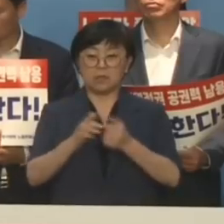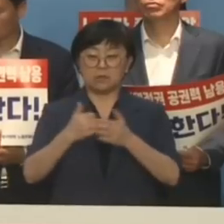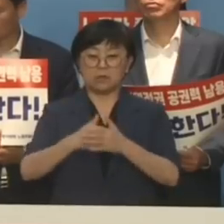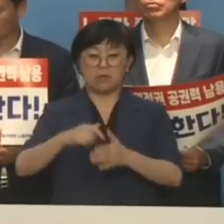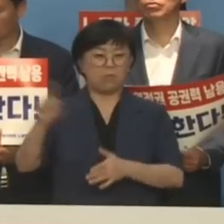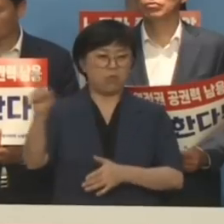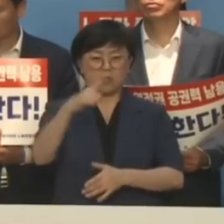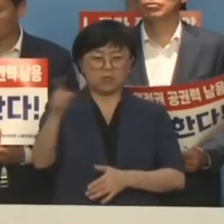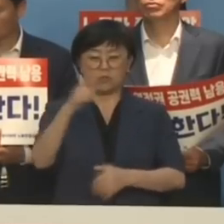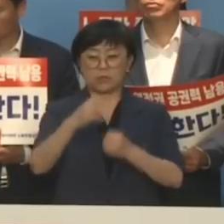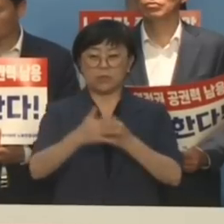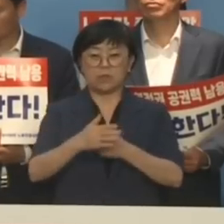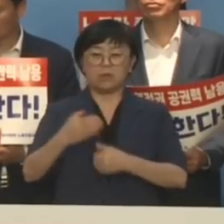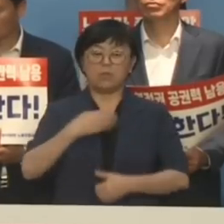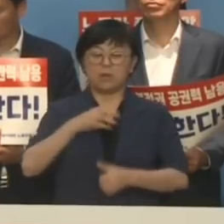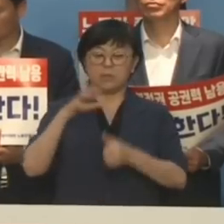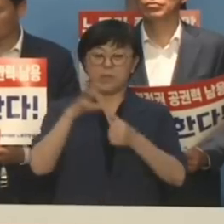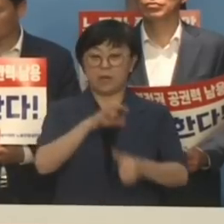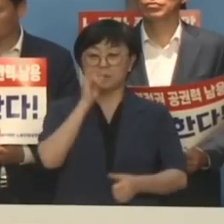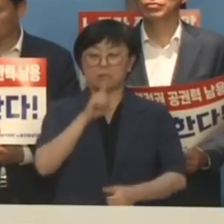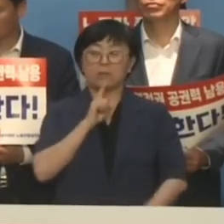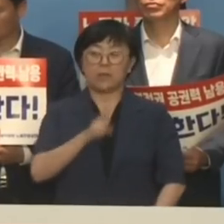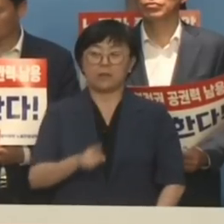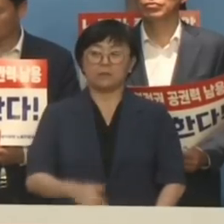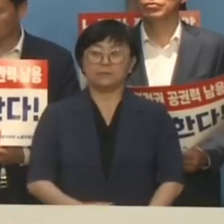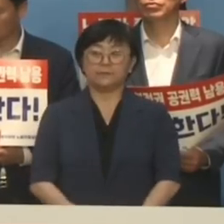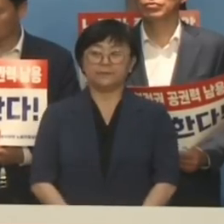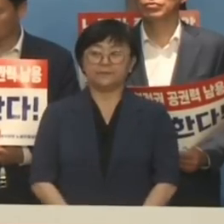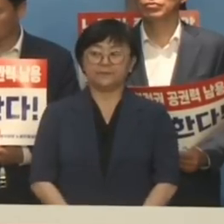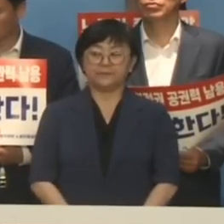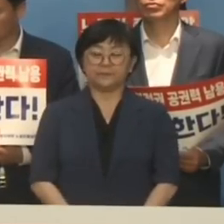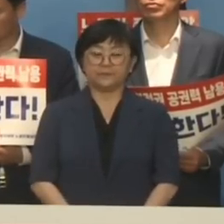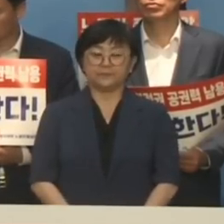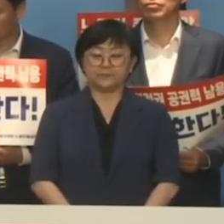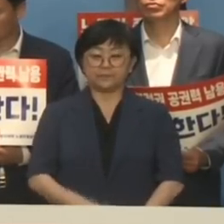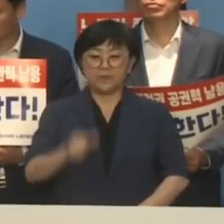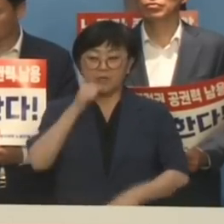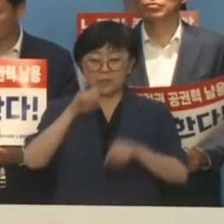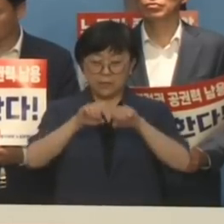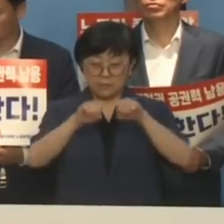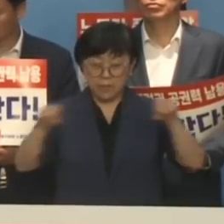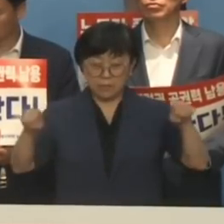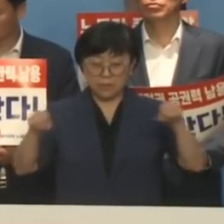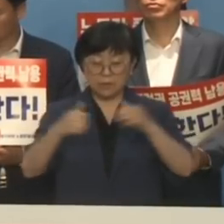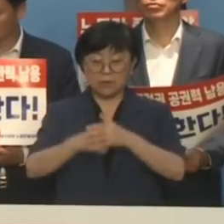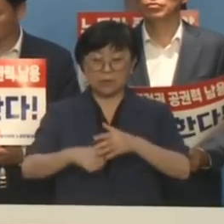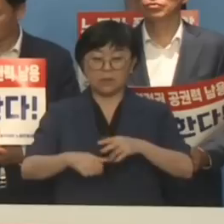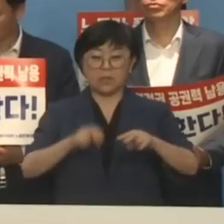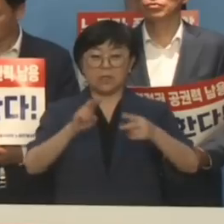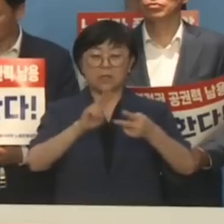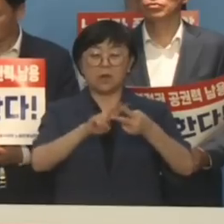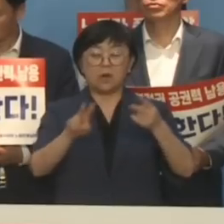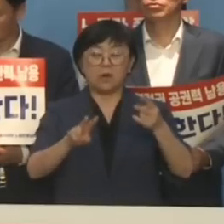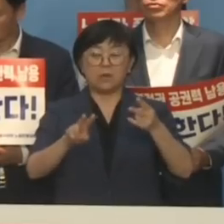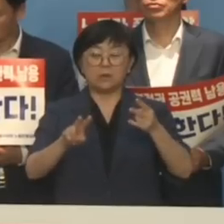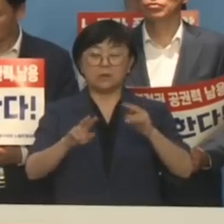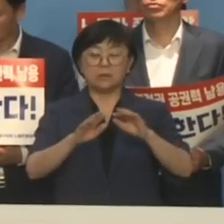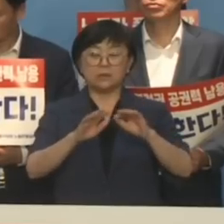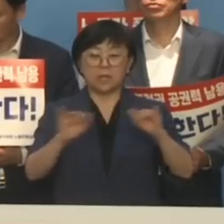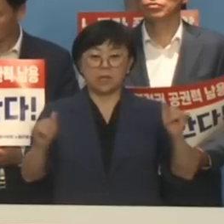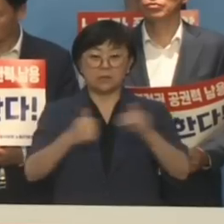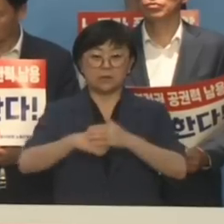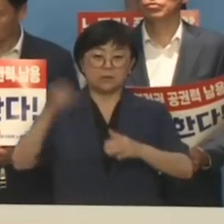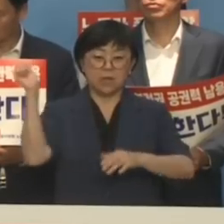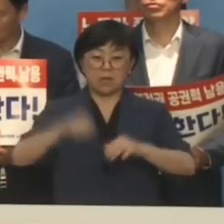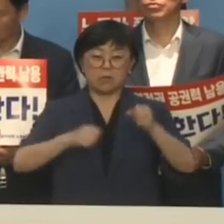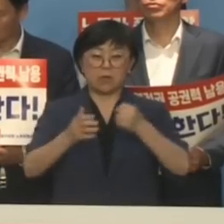정글돌을 휘두르면서 위협을 가했다. 그리고 쇠파이프로 형사들을 때리고 저항해서